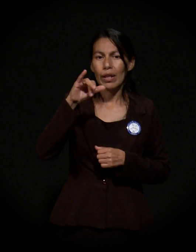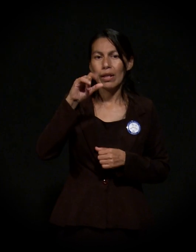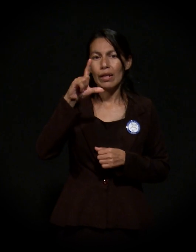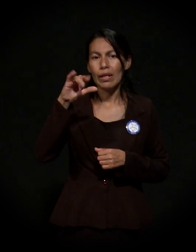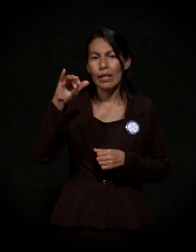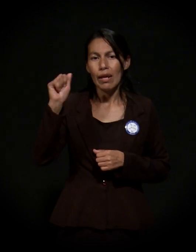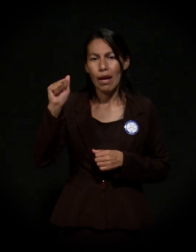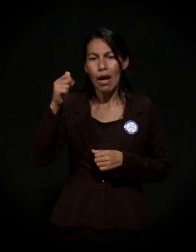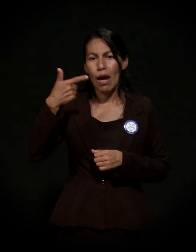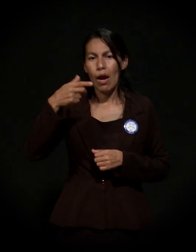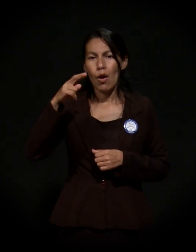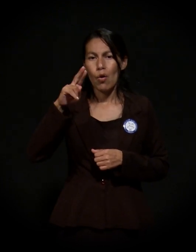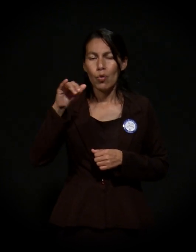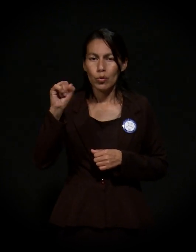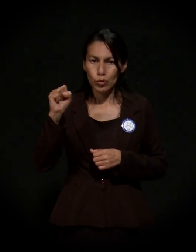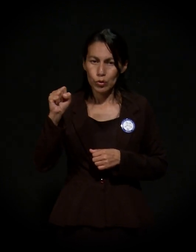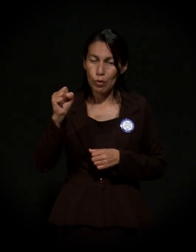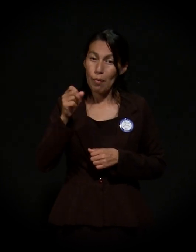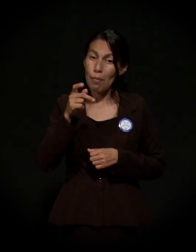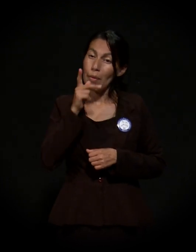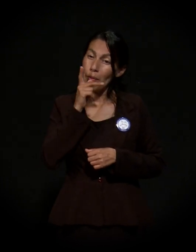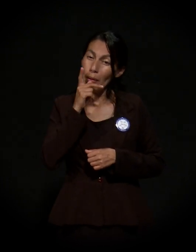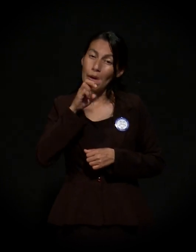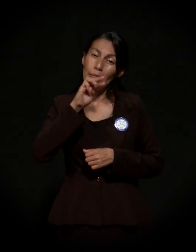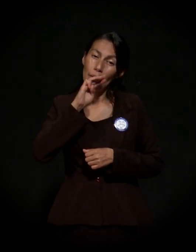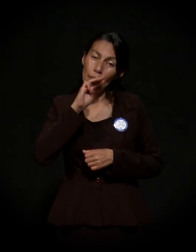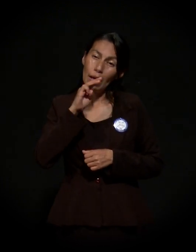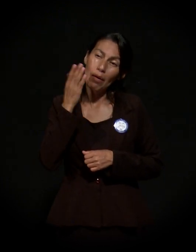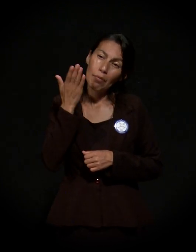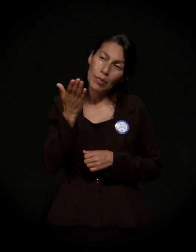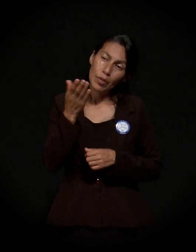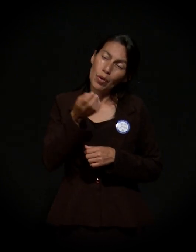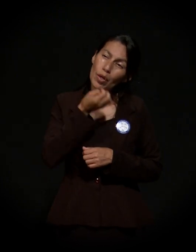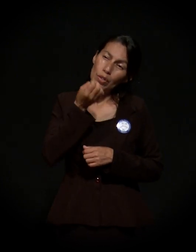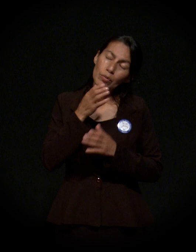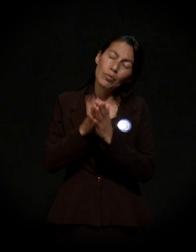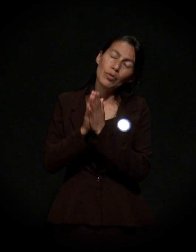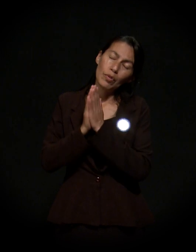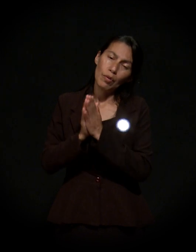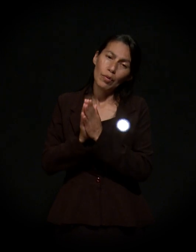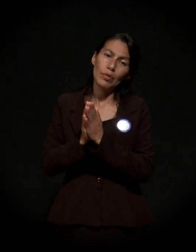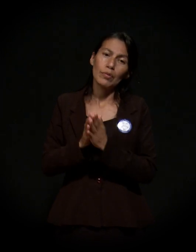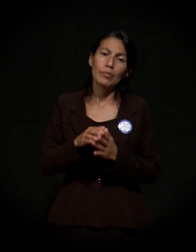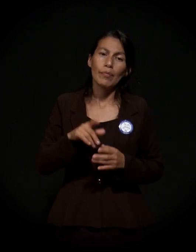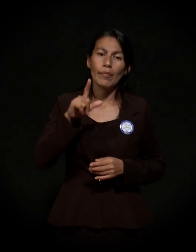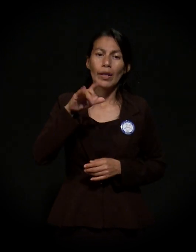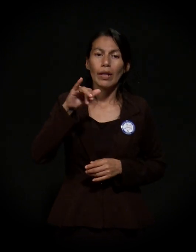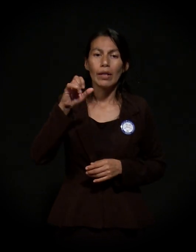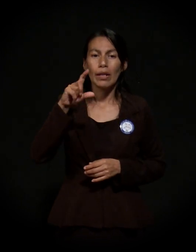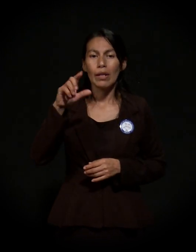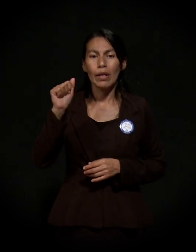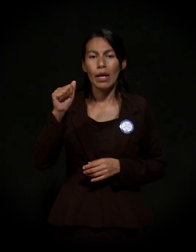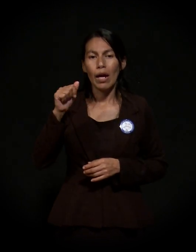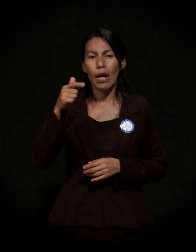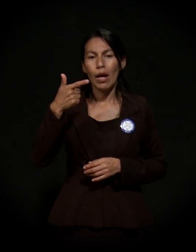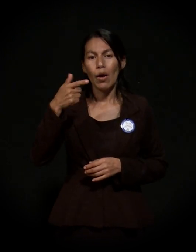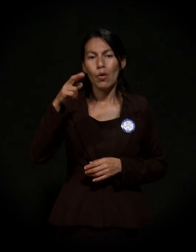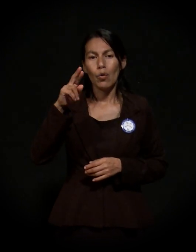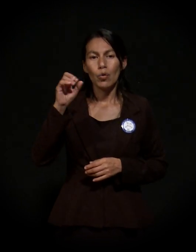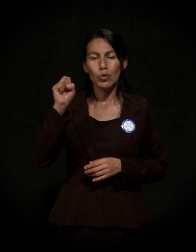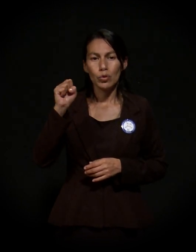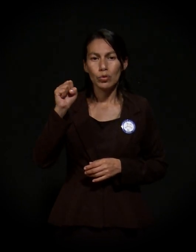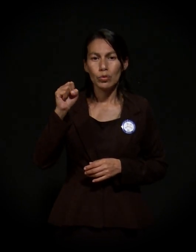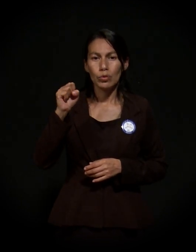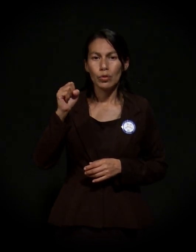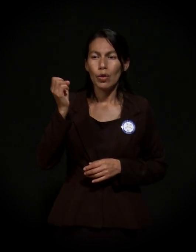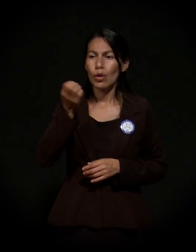Lilia Gus pide oración por mis padres. Lilia Gus dice oración por la esposa